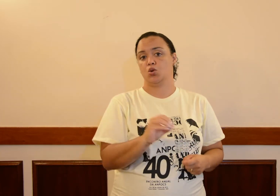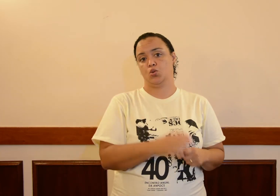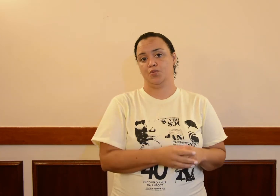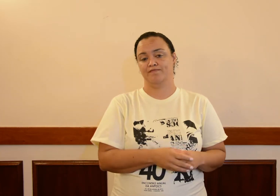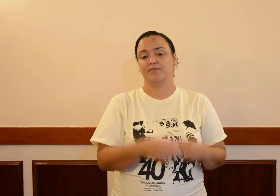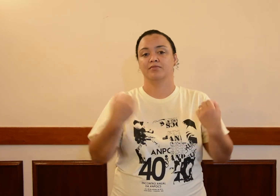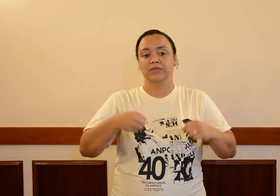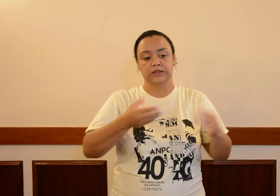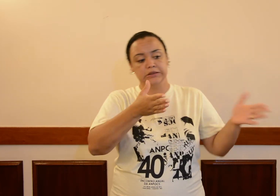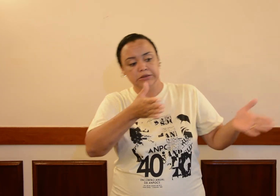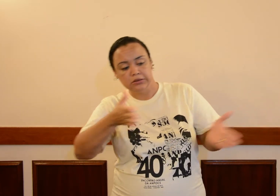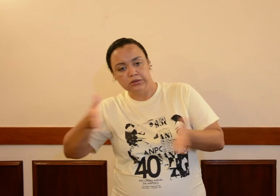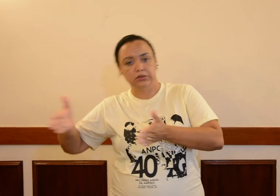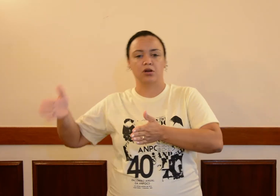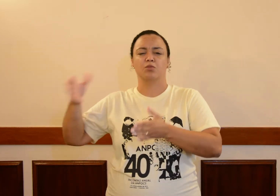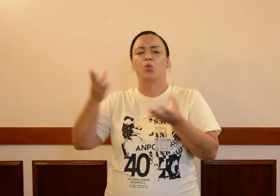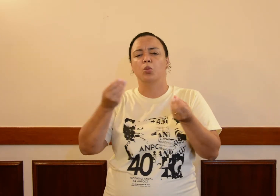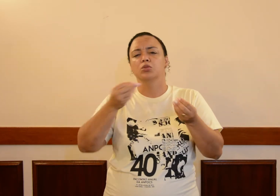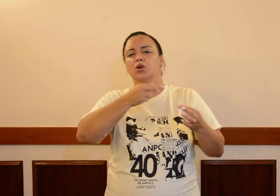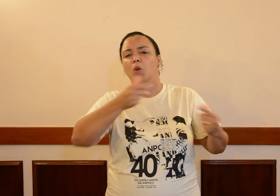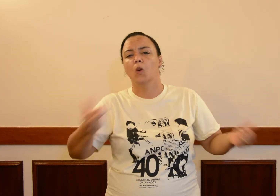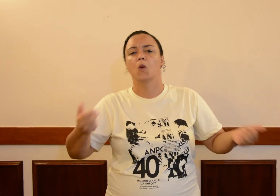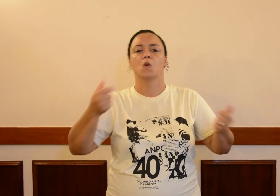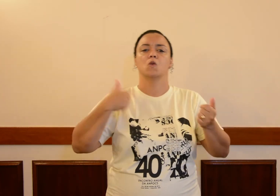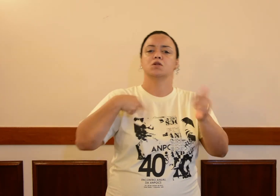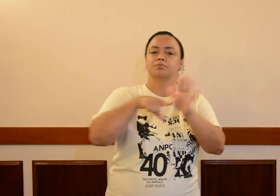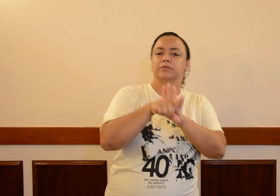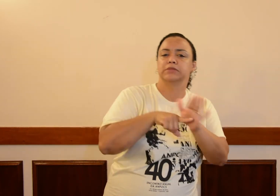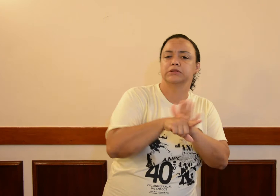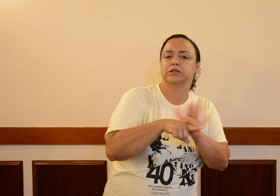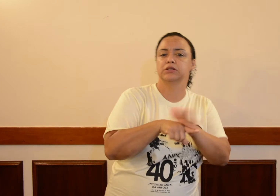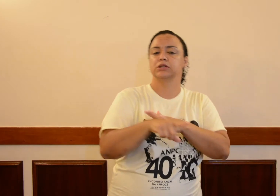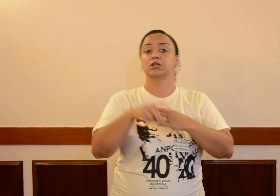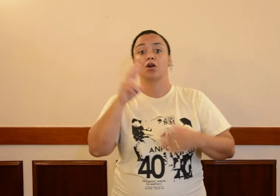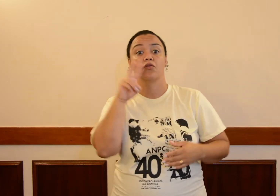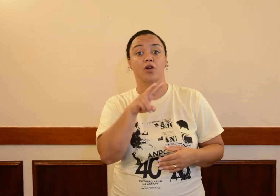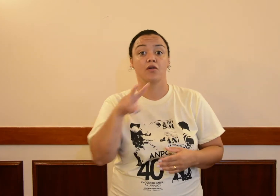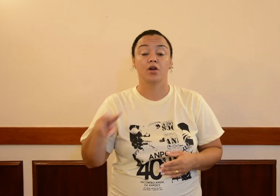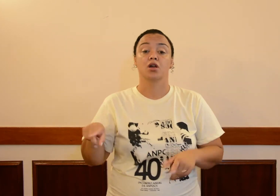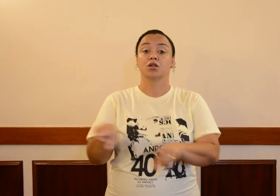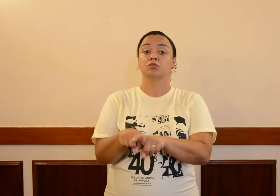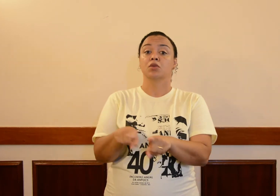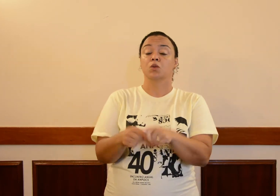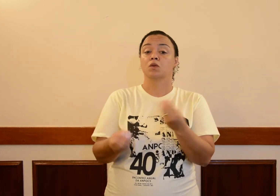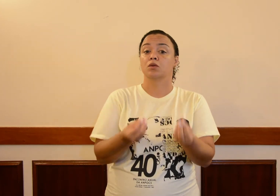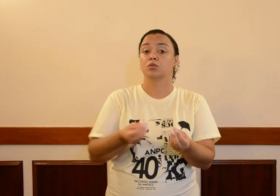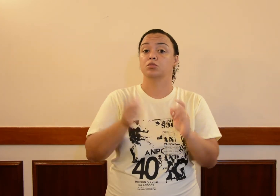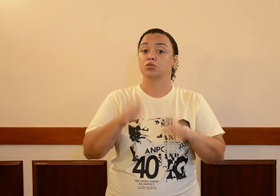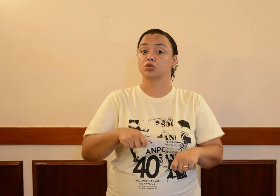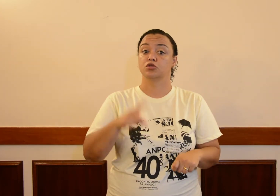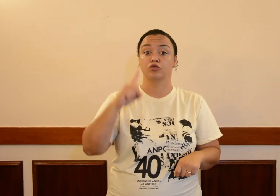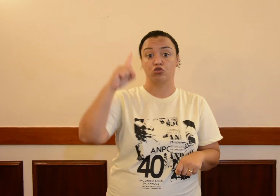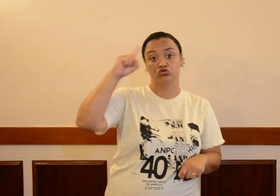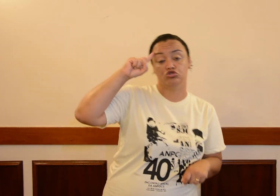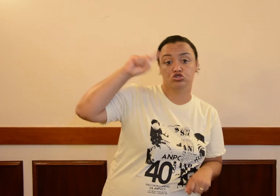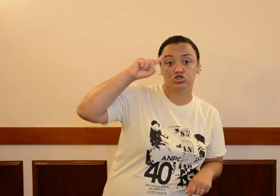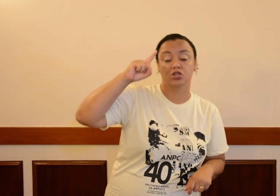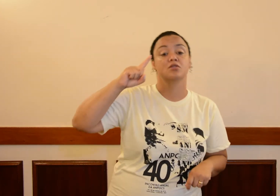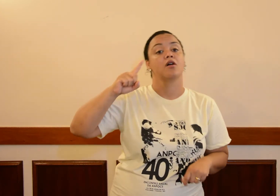longo prazo de vários fatores comportamentais e principalmente de funcionamento são levados em consideração até que a gente